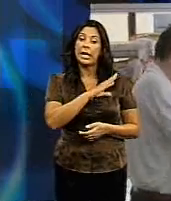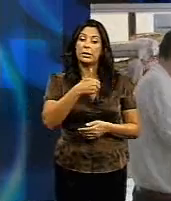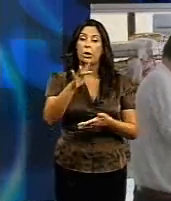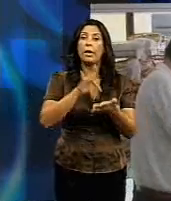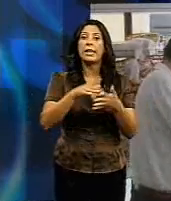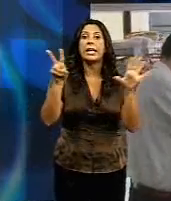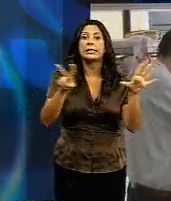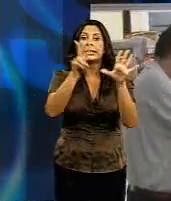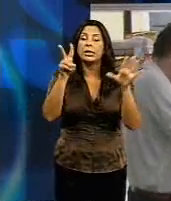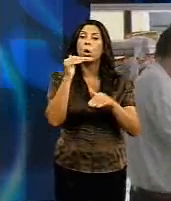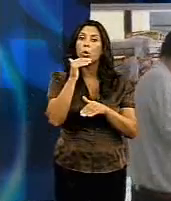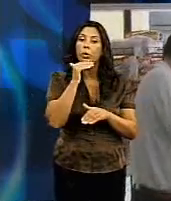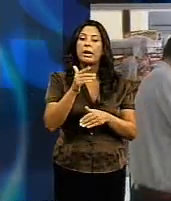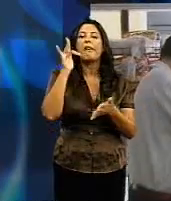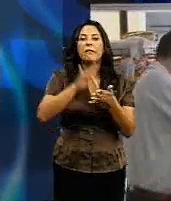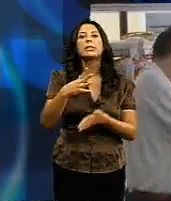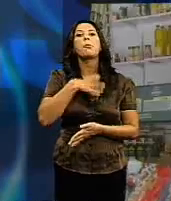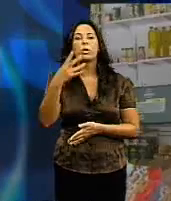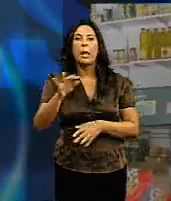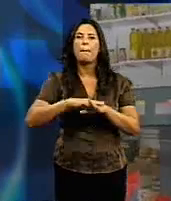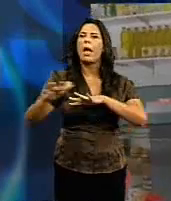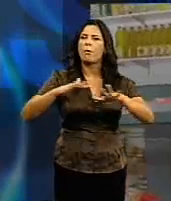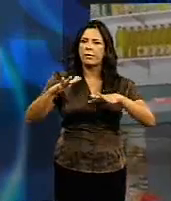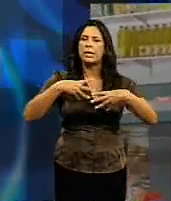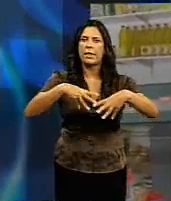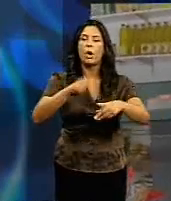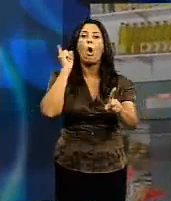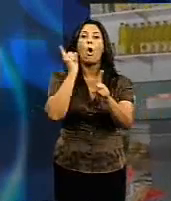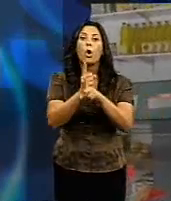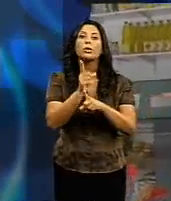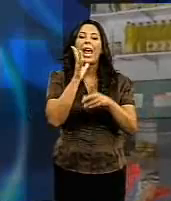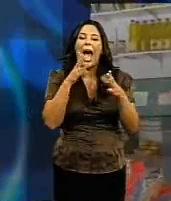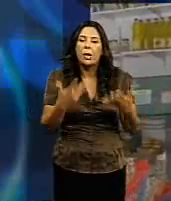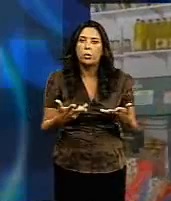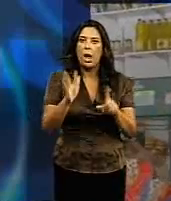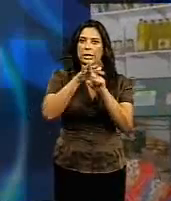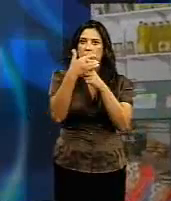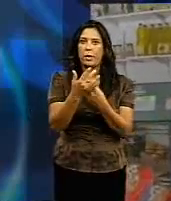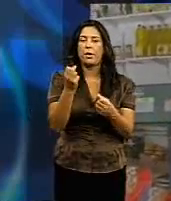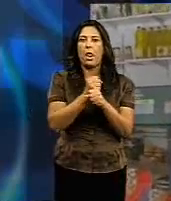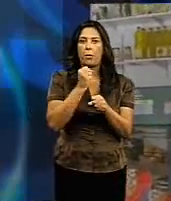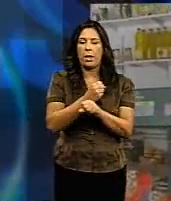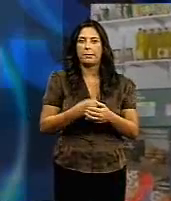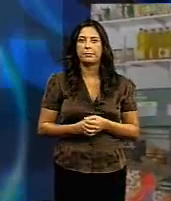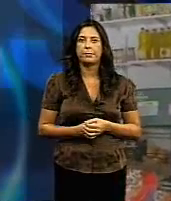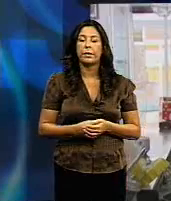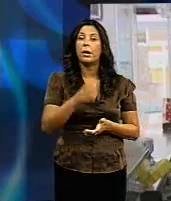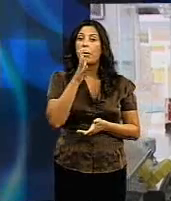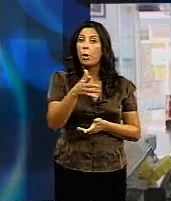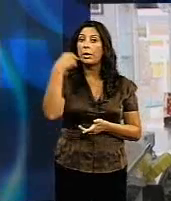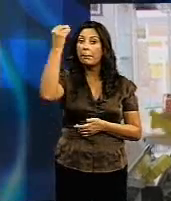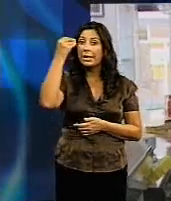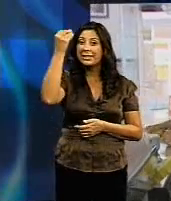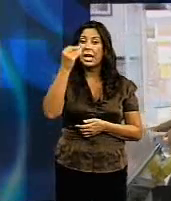de octubre como la fecha probable para la gran movilización en contra de la actual situación laboral. Y es que consideran